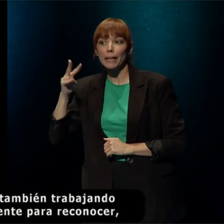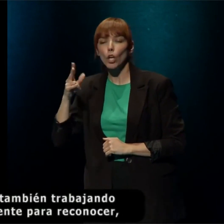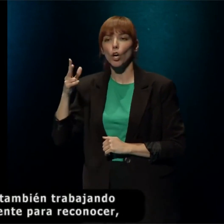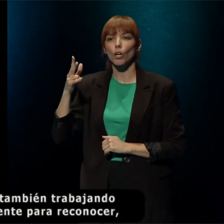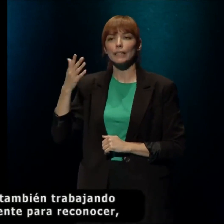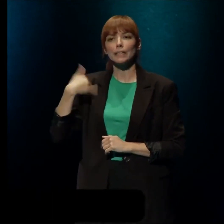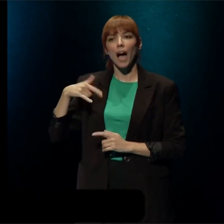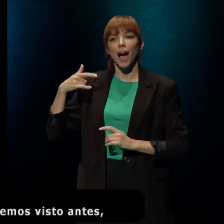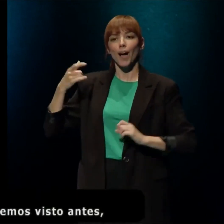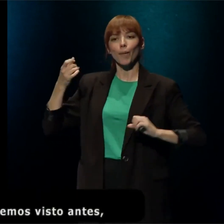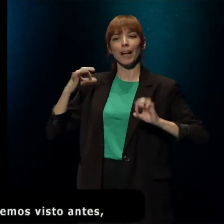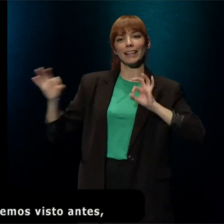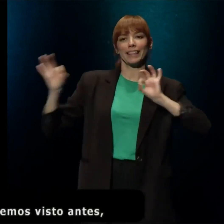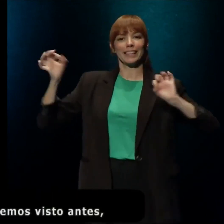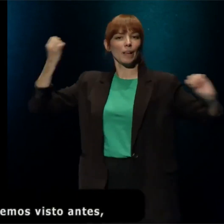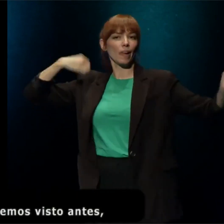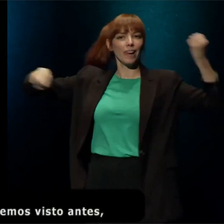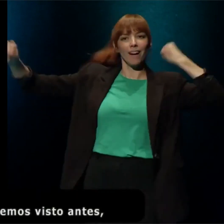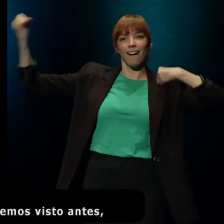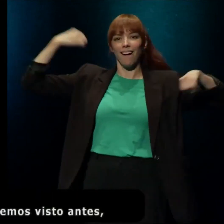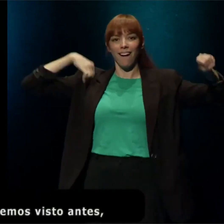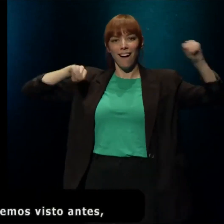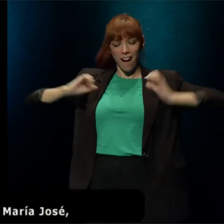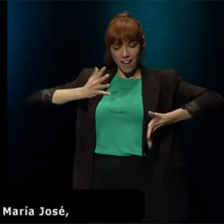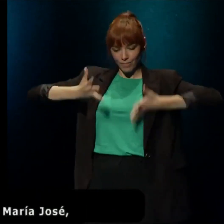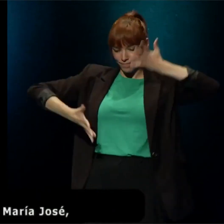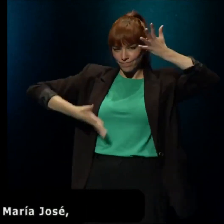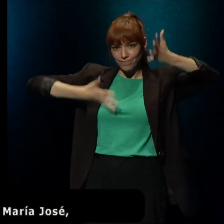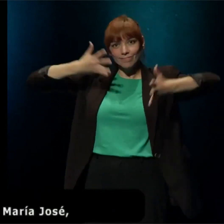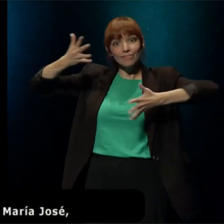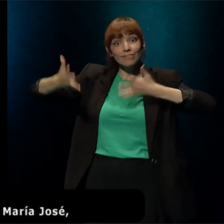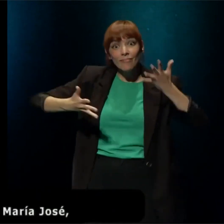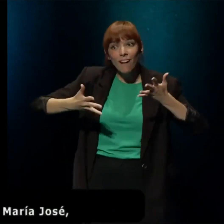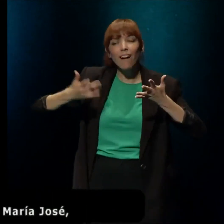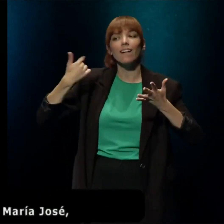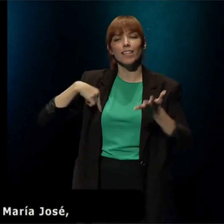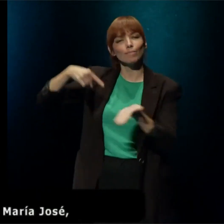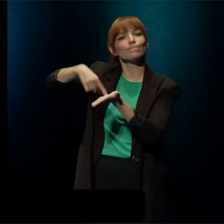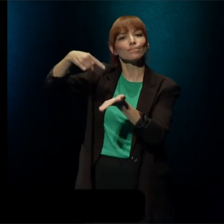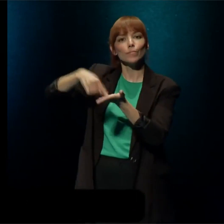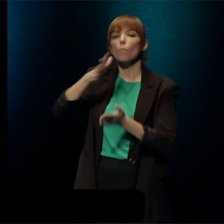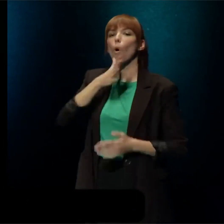culturales que emanan de la lengua de signos como patrimonio cultural